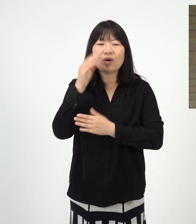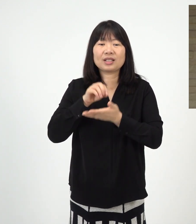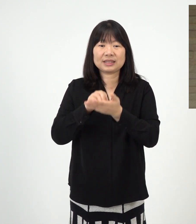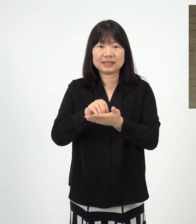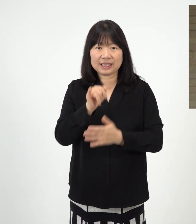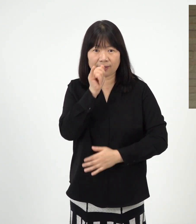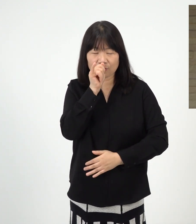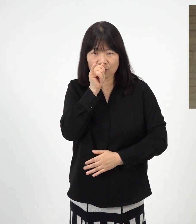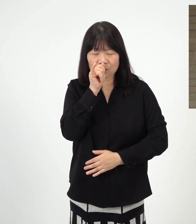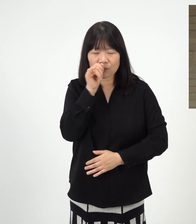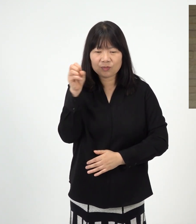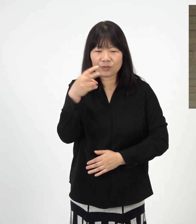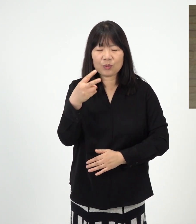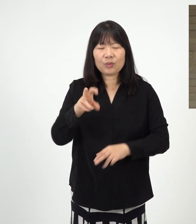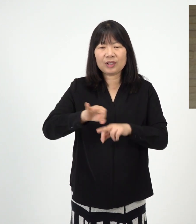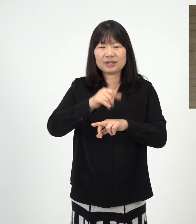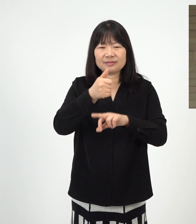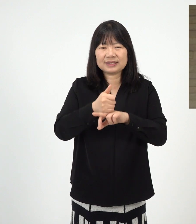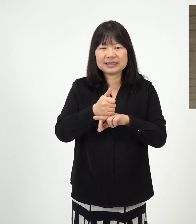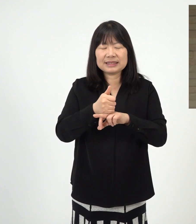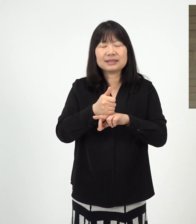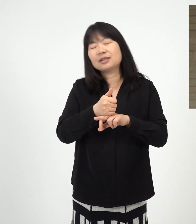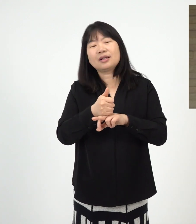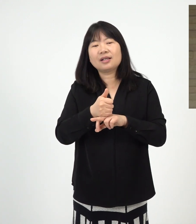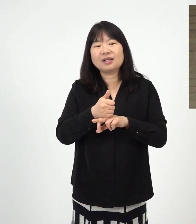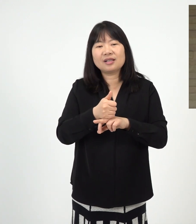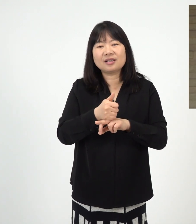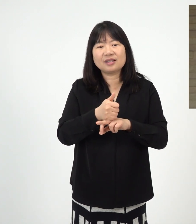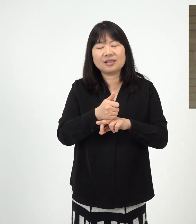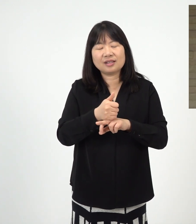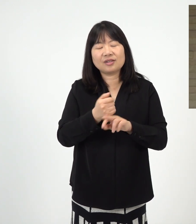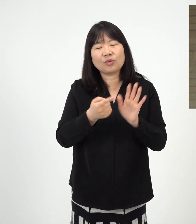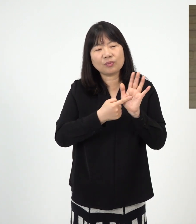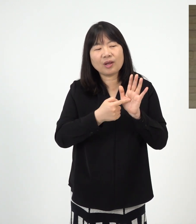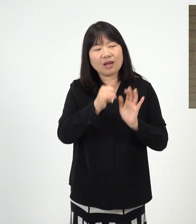등장하고 임금이라는 묘사가 소개되고